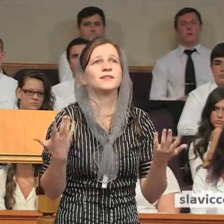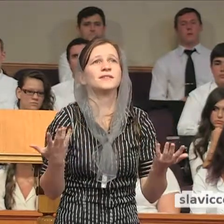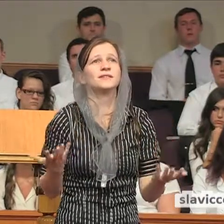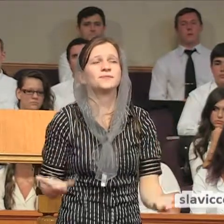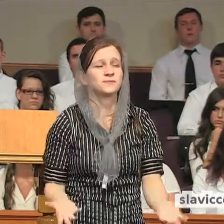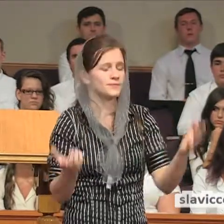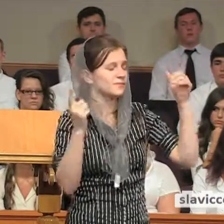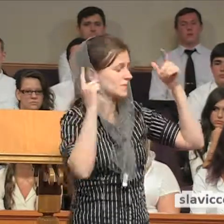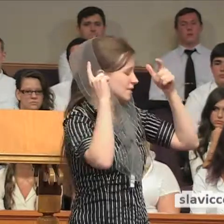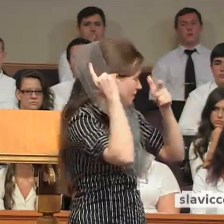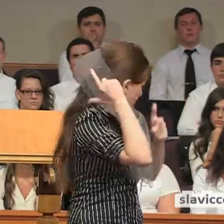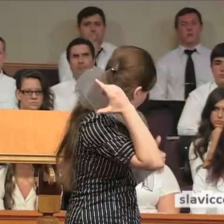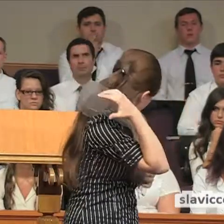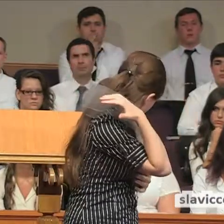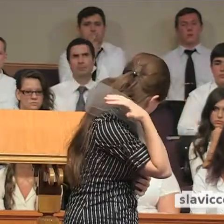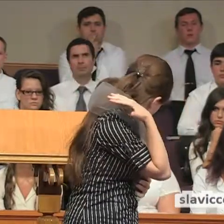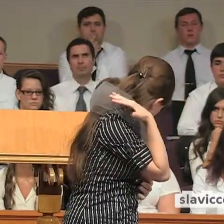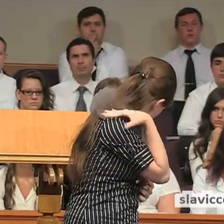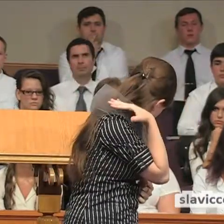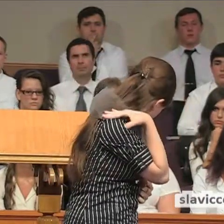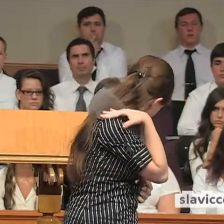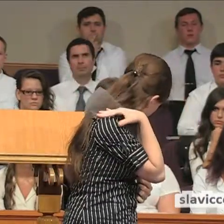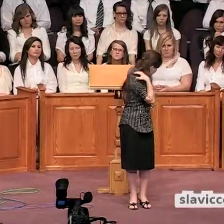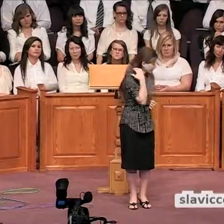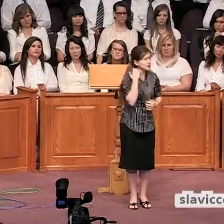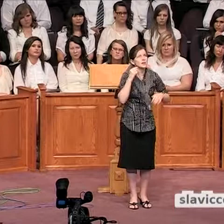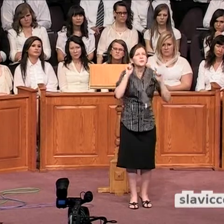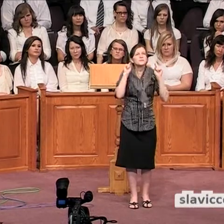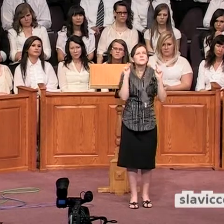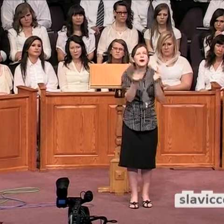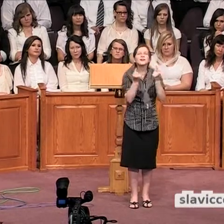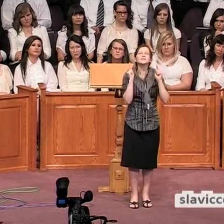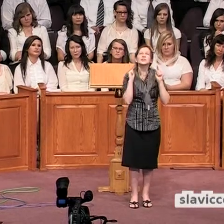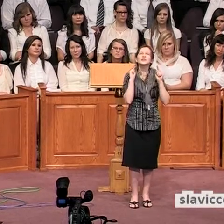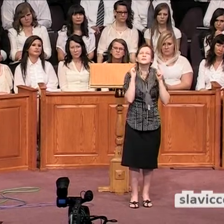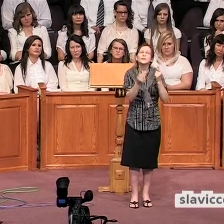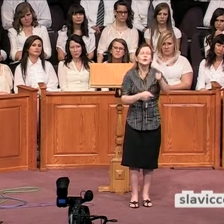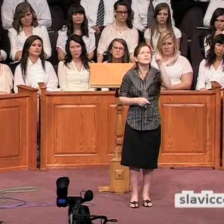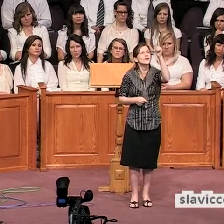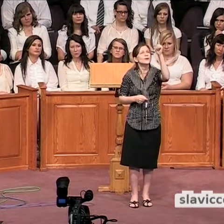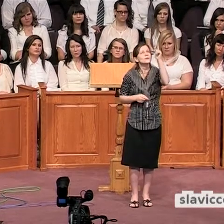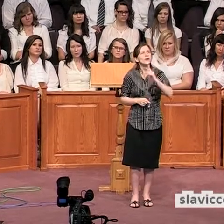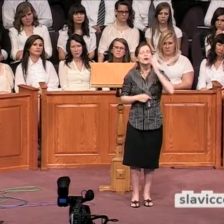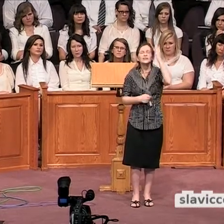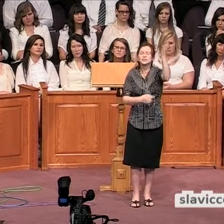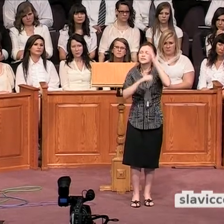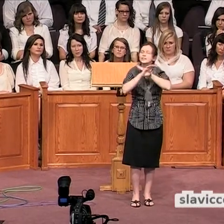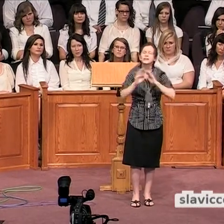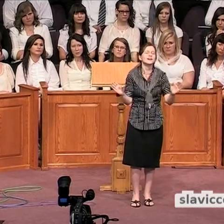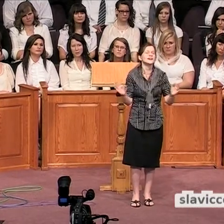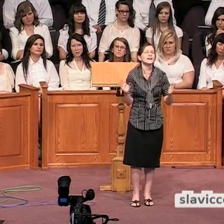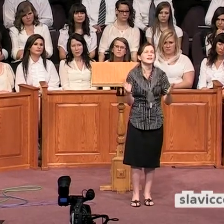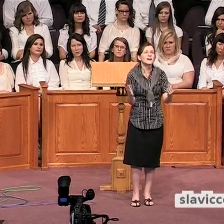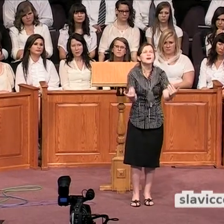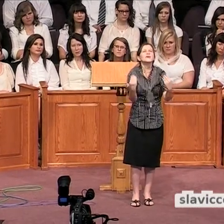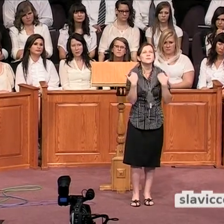спиною? Почему, Господь, ты нет за